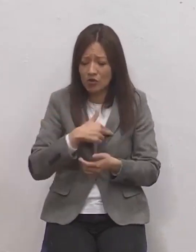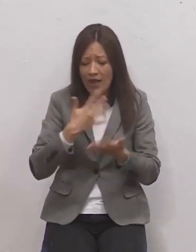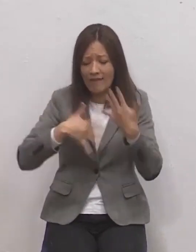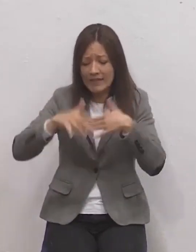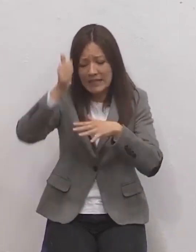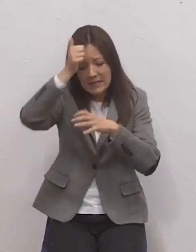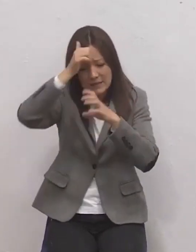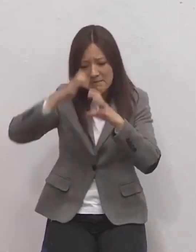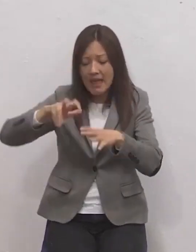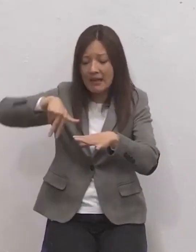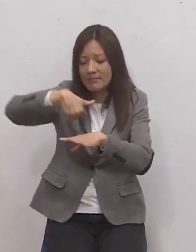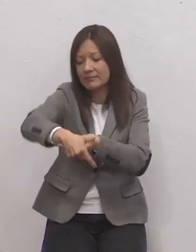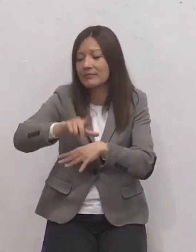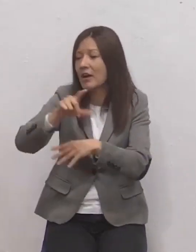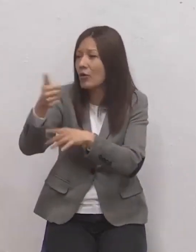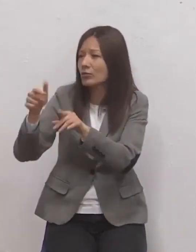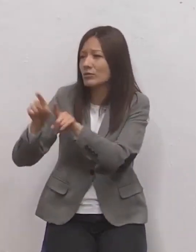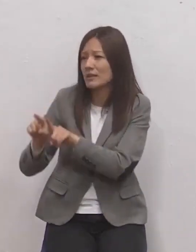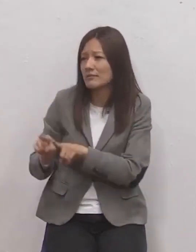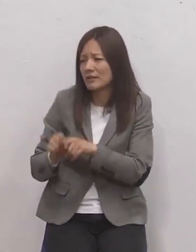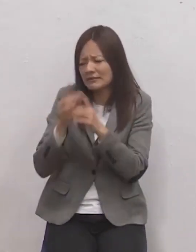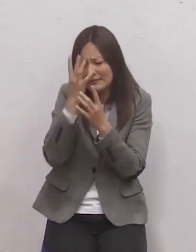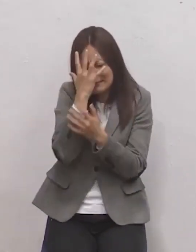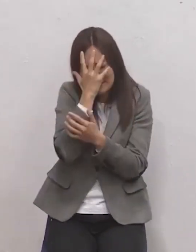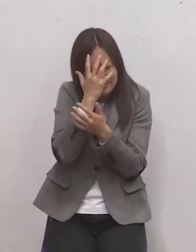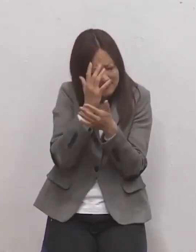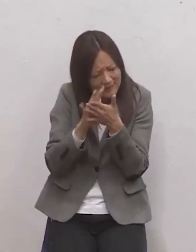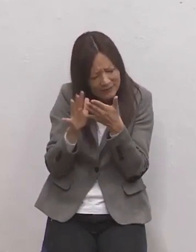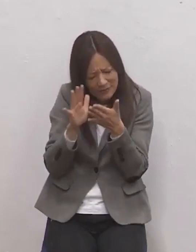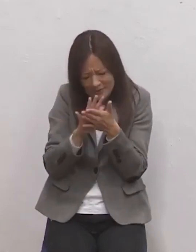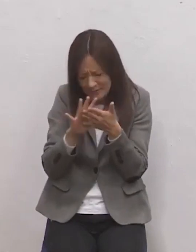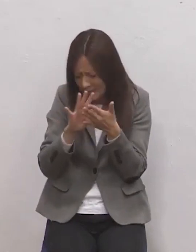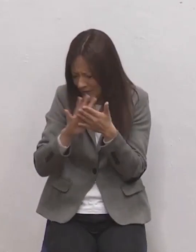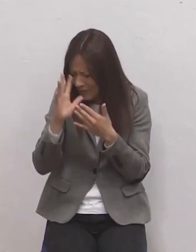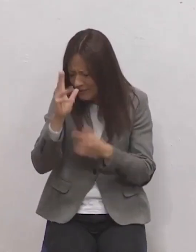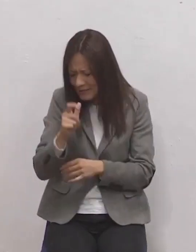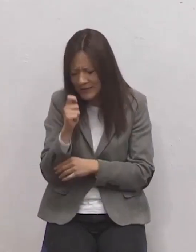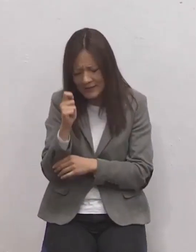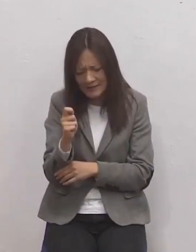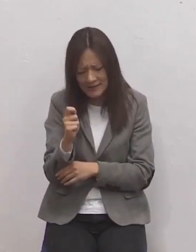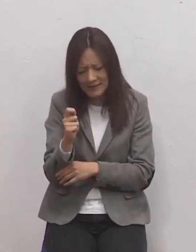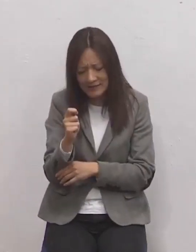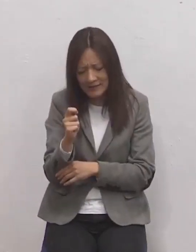tropiezo para los hermanos, mi Padre. Perdónanos, perdónanos, Cristo, perdónanos.